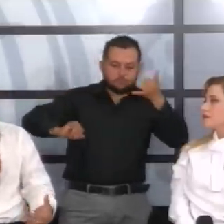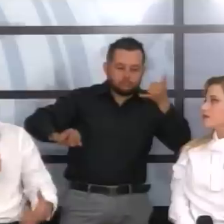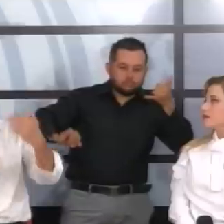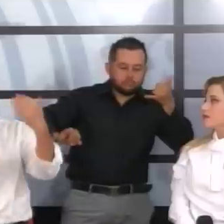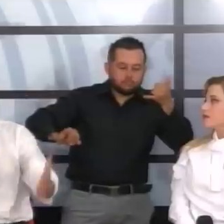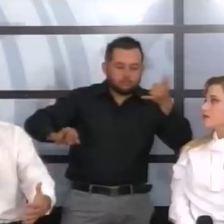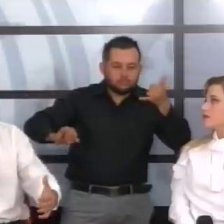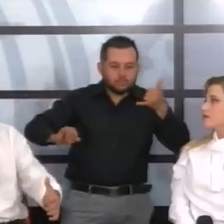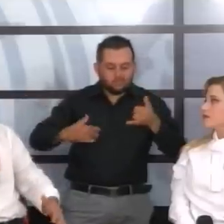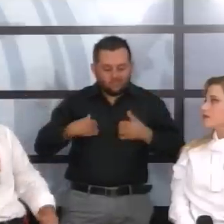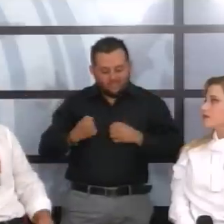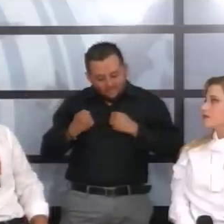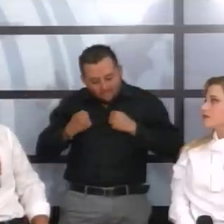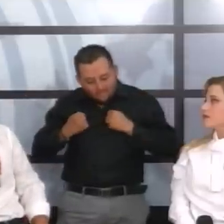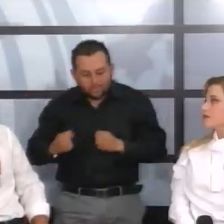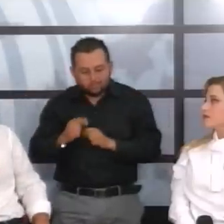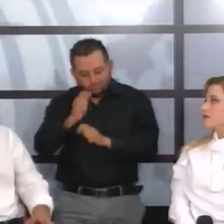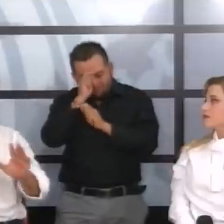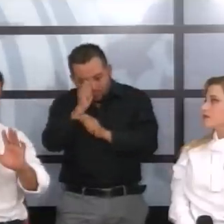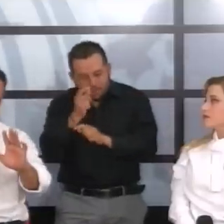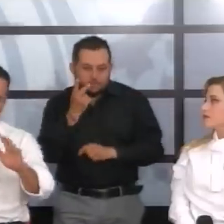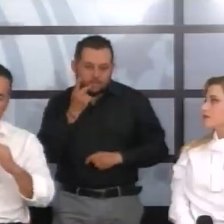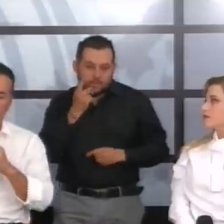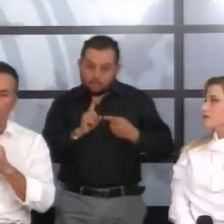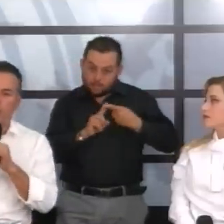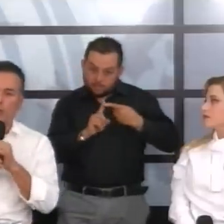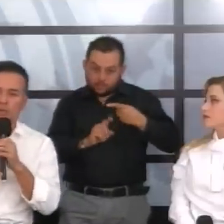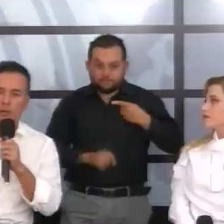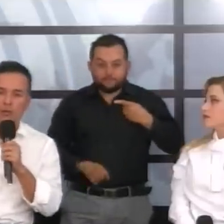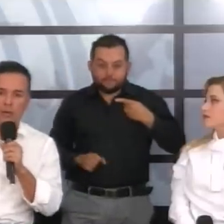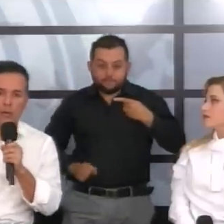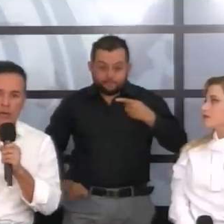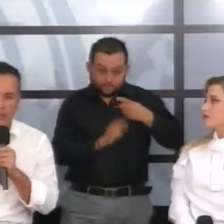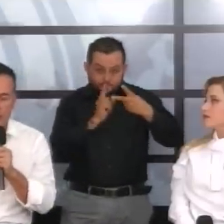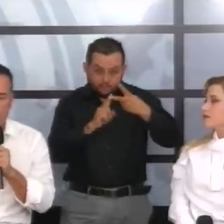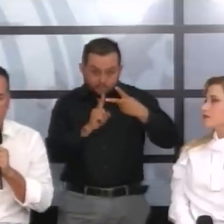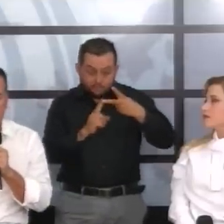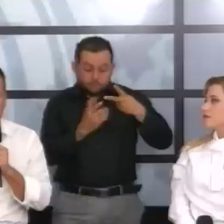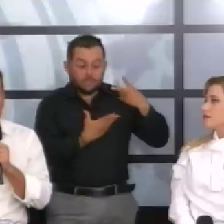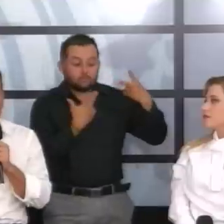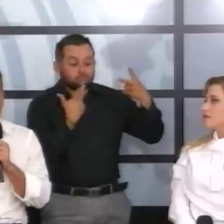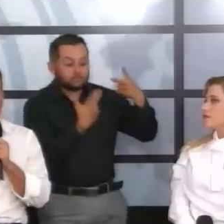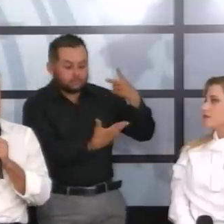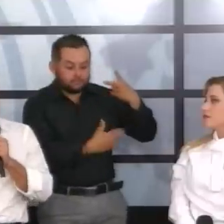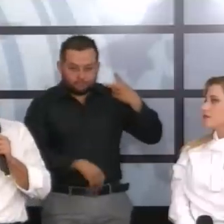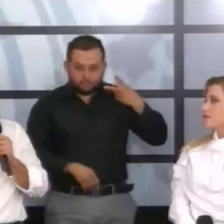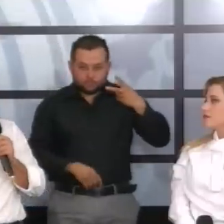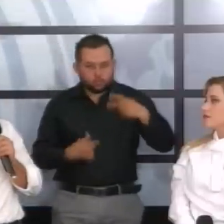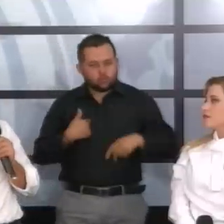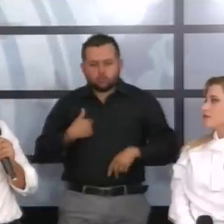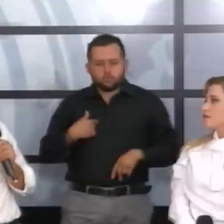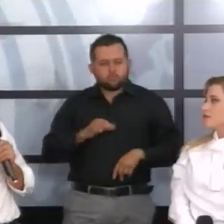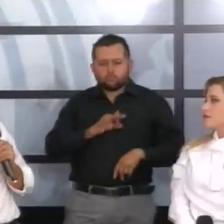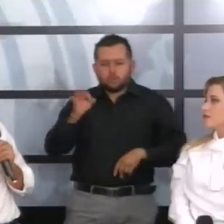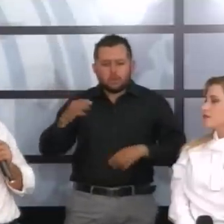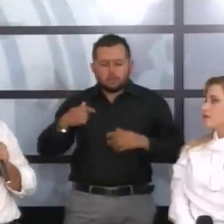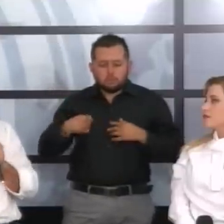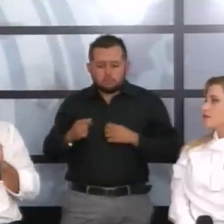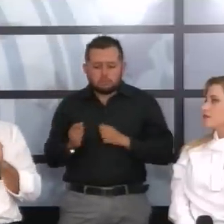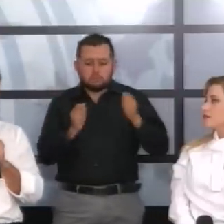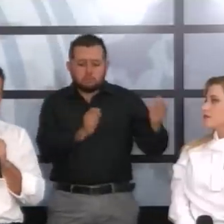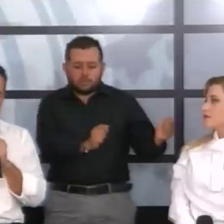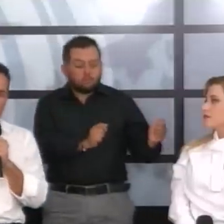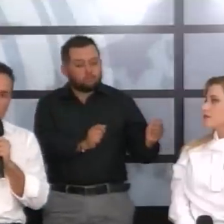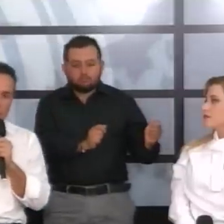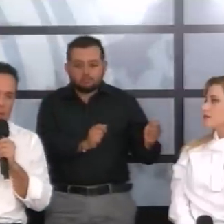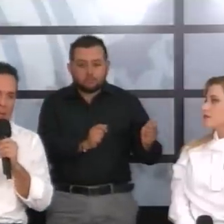acto de patriotismo para con Pereira. Lo primero es eso. Lo segundo, Carolina, es que yo nunca me he bajado a ninguna aspiración y este no